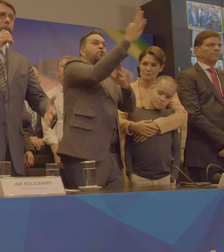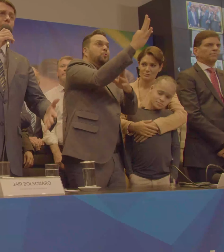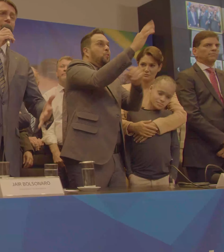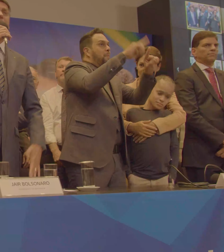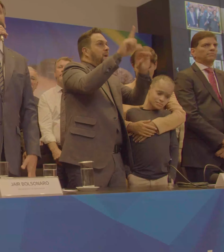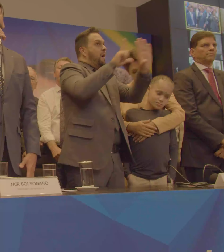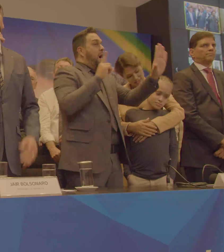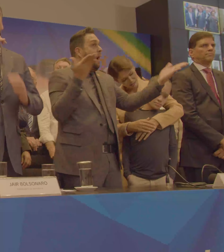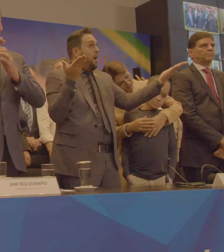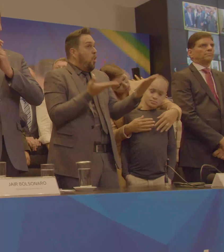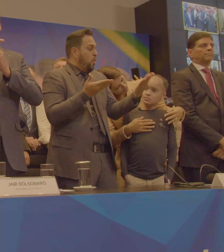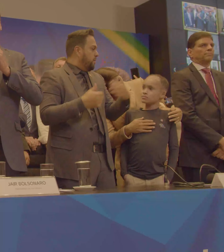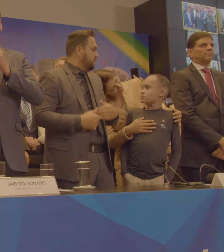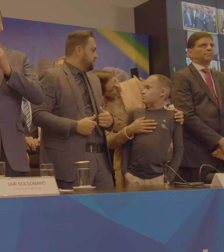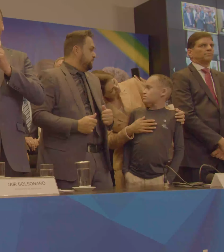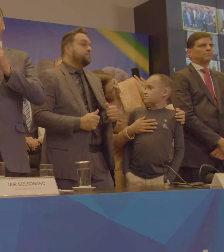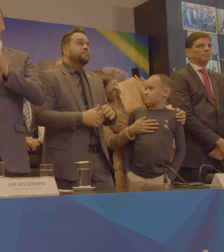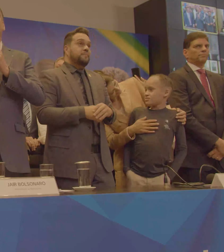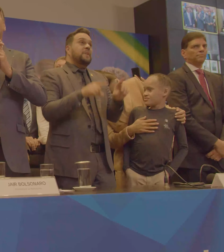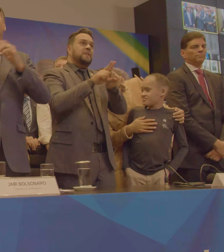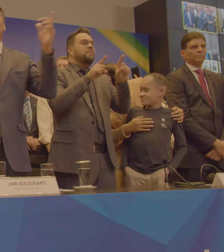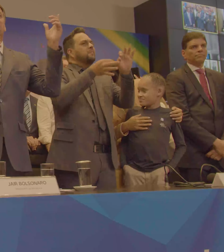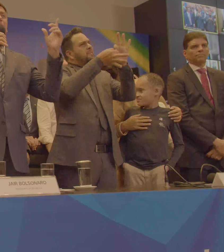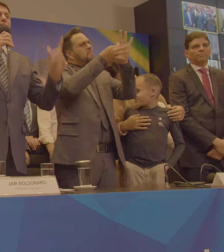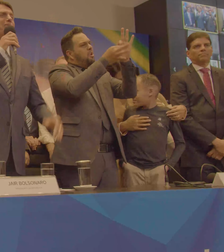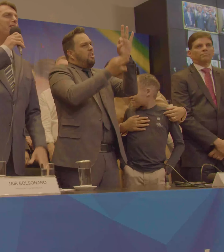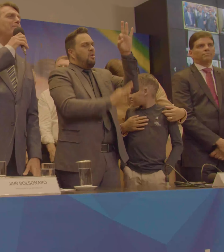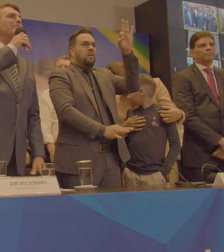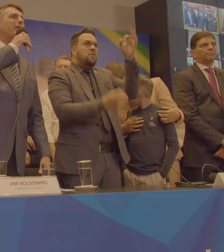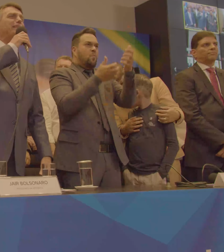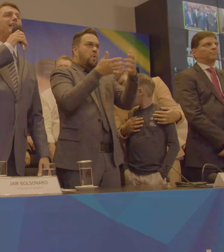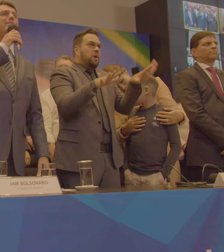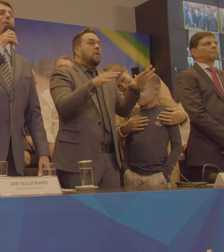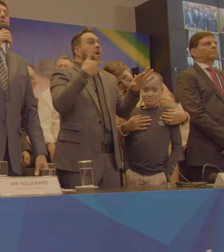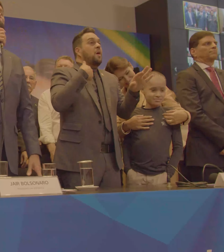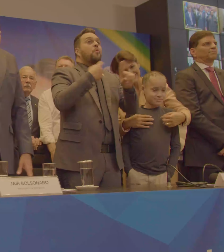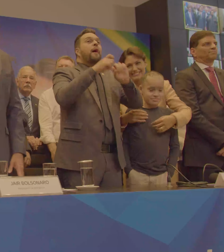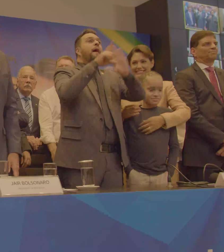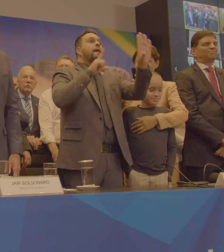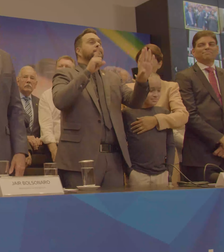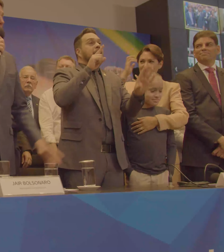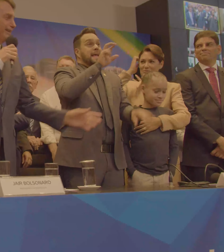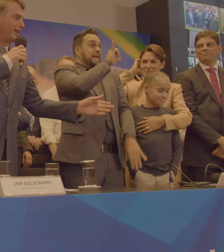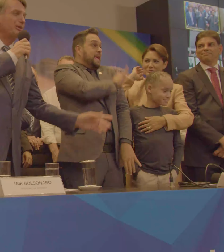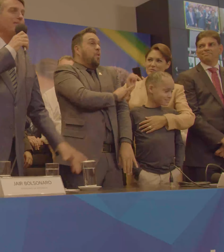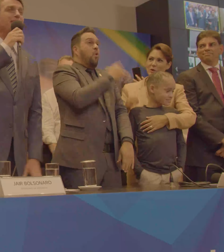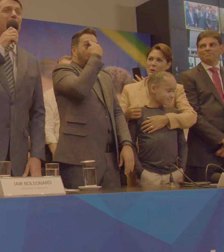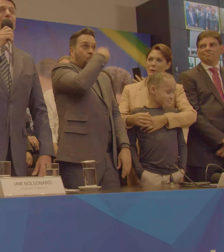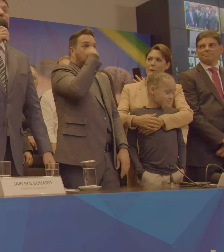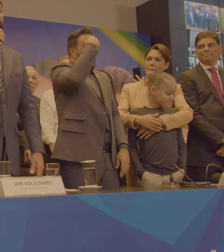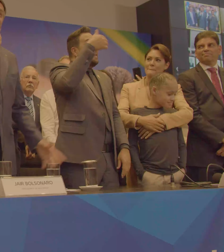Brasil do presente. E também, não quero falar muito, né? Que na convenção falei por 1 hora e 10 minutos no Rio de Janeiro. A